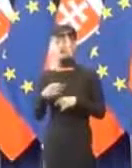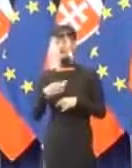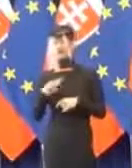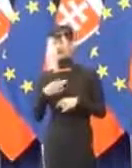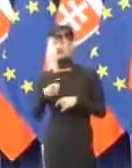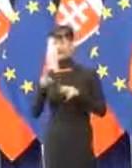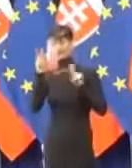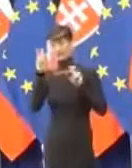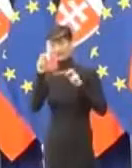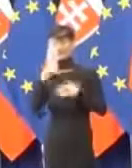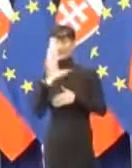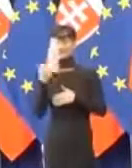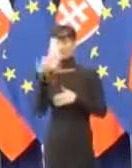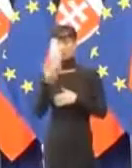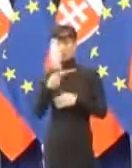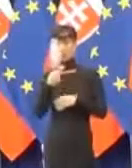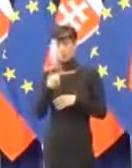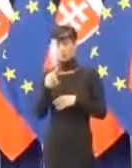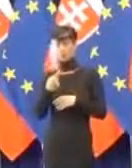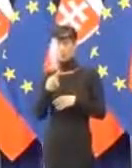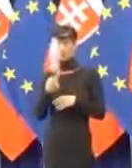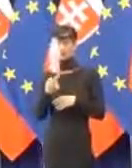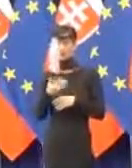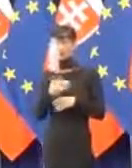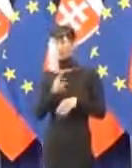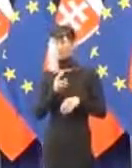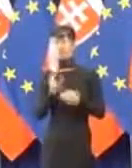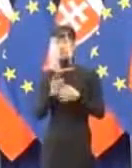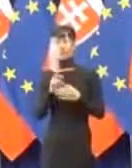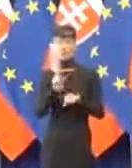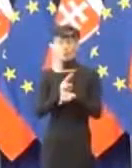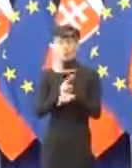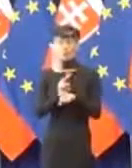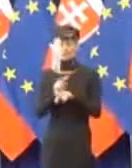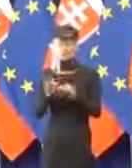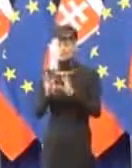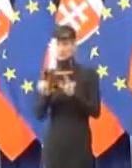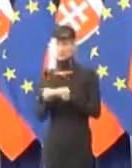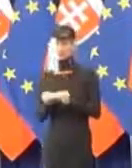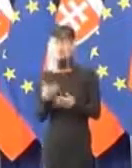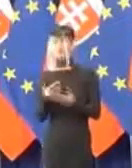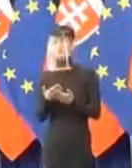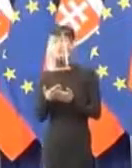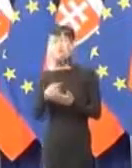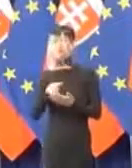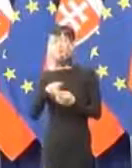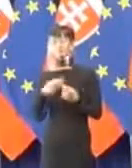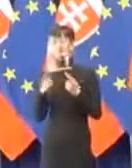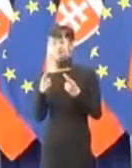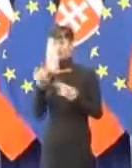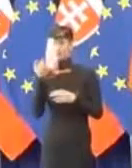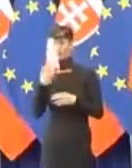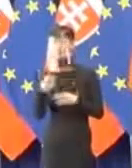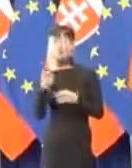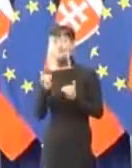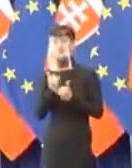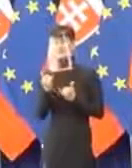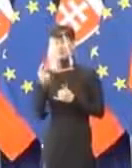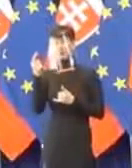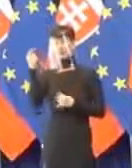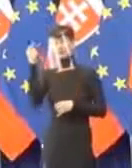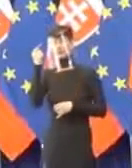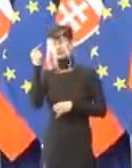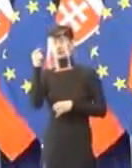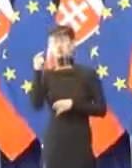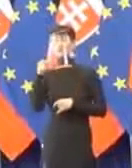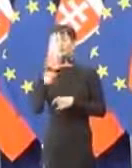a ja verím tomu, že si zoberieme aj z tohto práve ten odkaz pre svoje ďalšie fungovanie v životoch, že